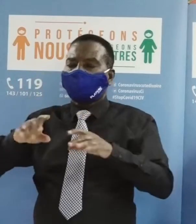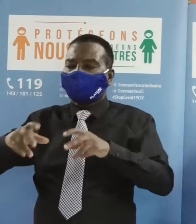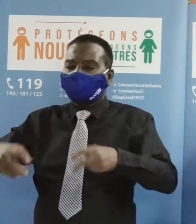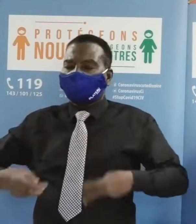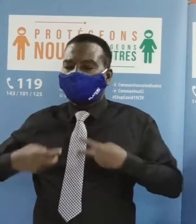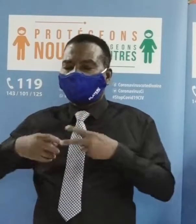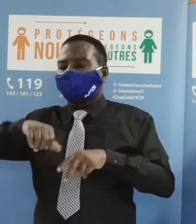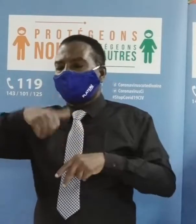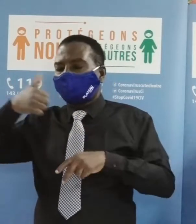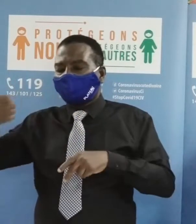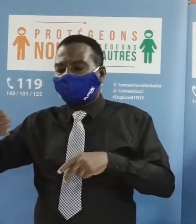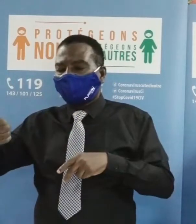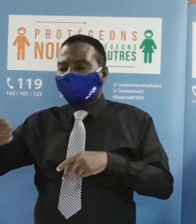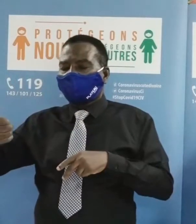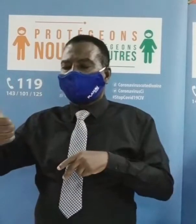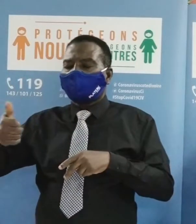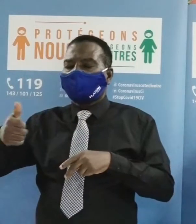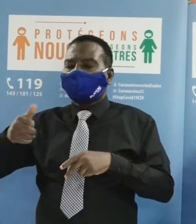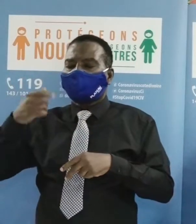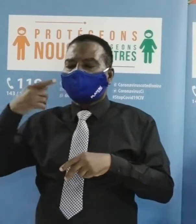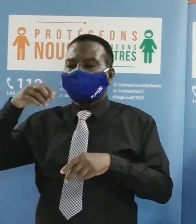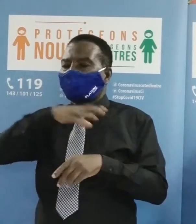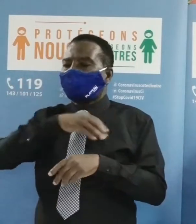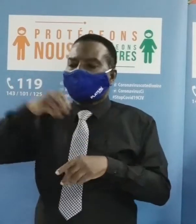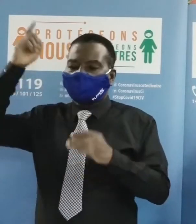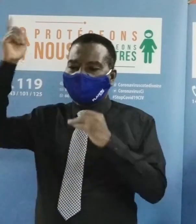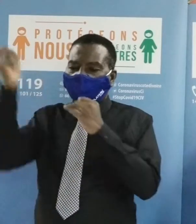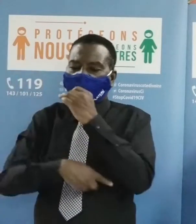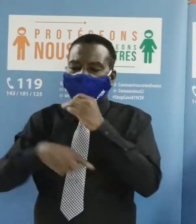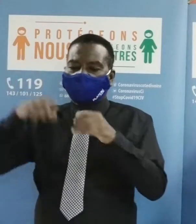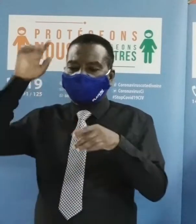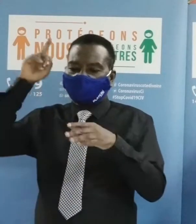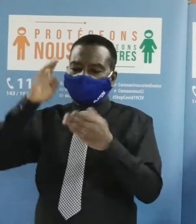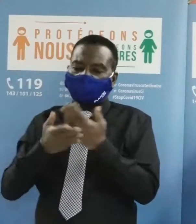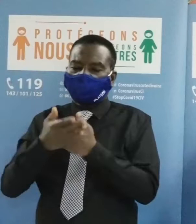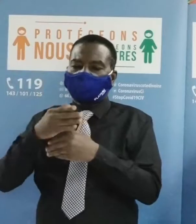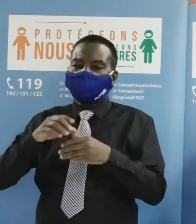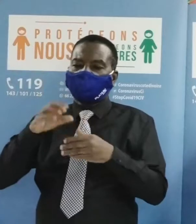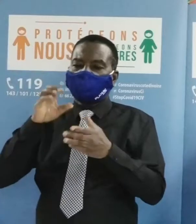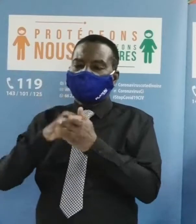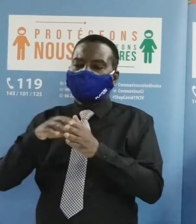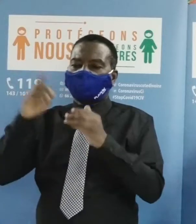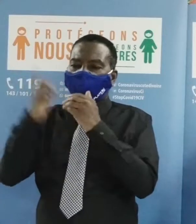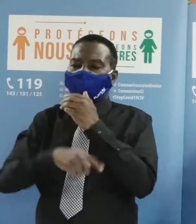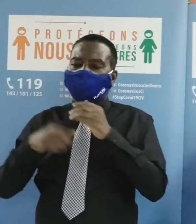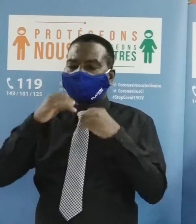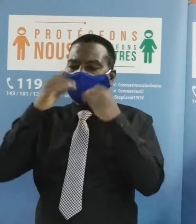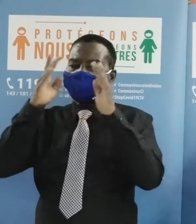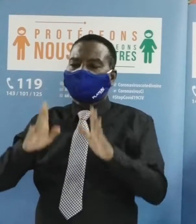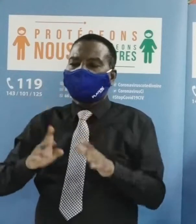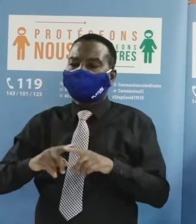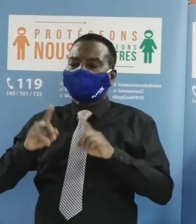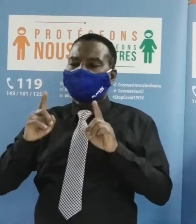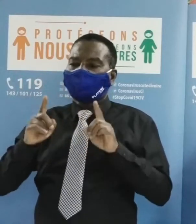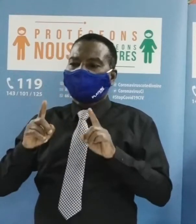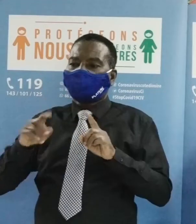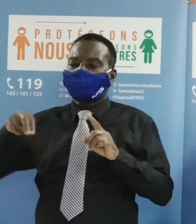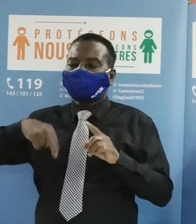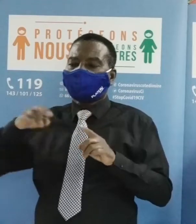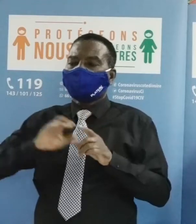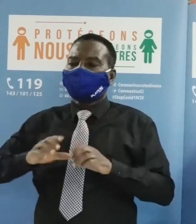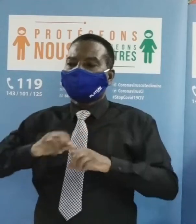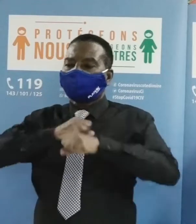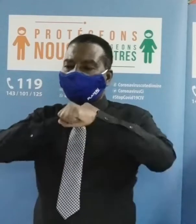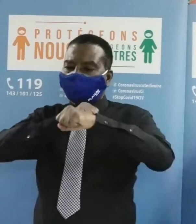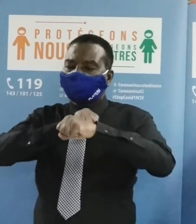d'autrui prévus et punis par le code pénal ivoirien ce faisant nos forces de